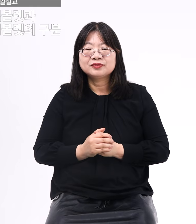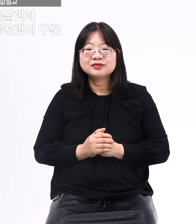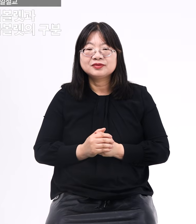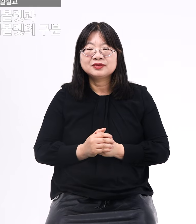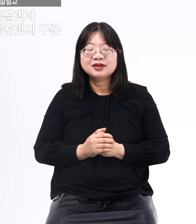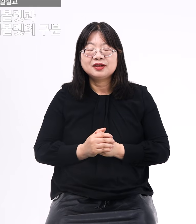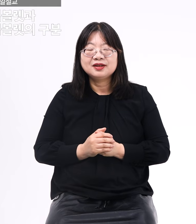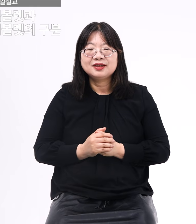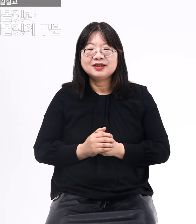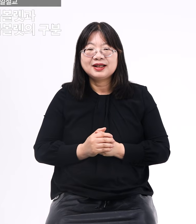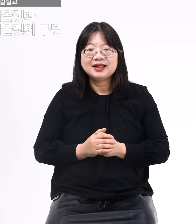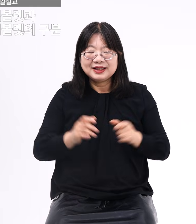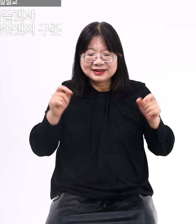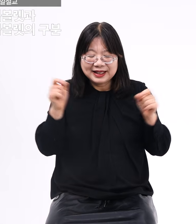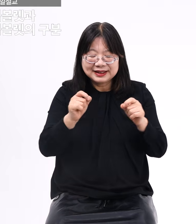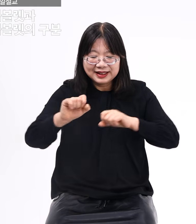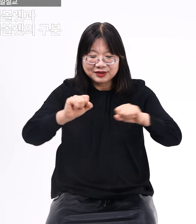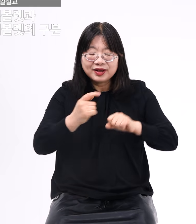소사사들의 기록에는